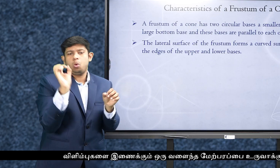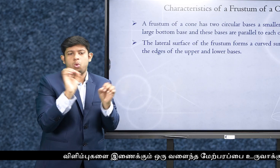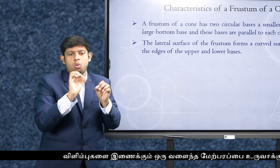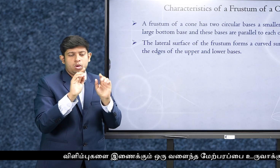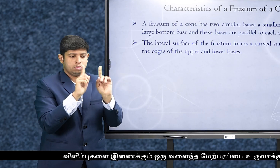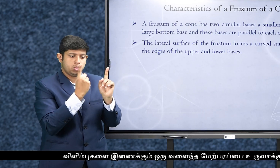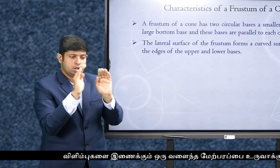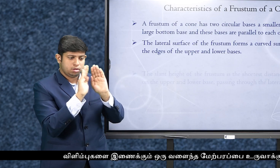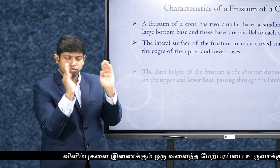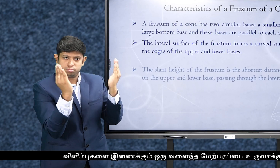மேற்பரப்பை உருவாக்குகிறது.